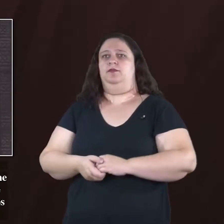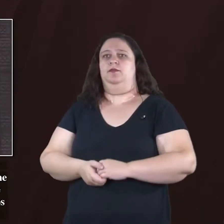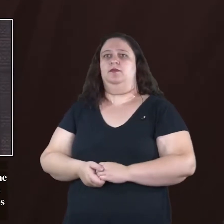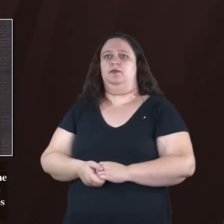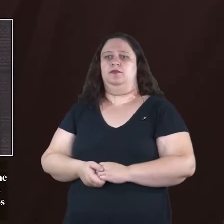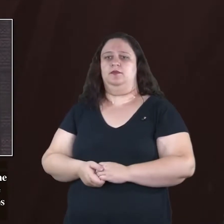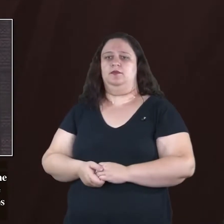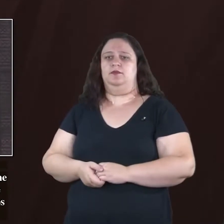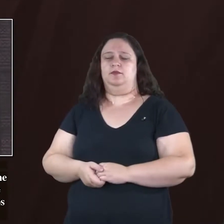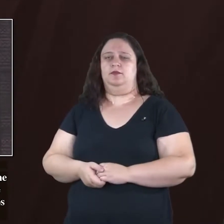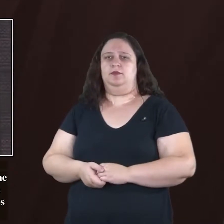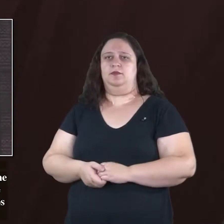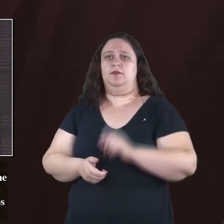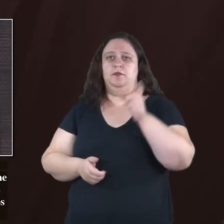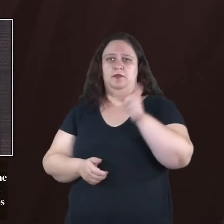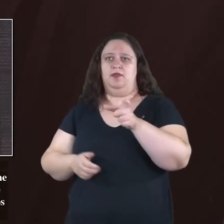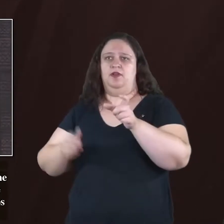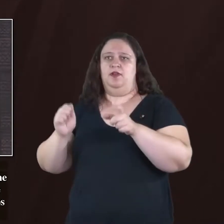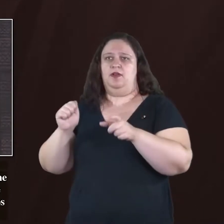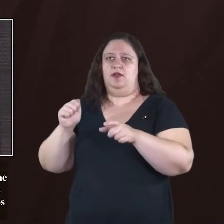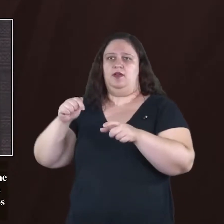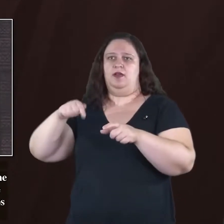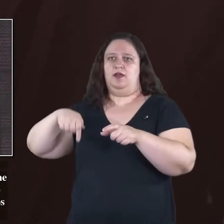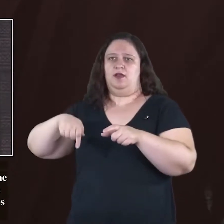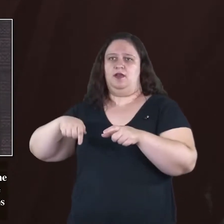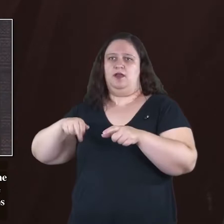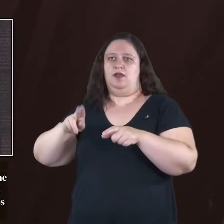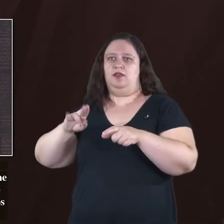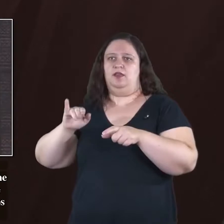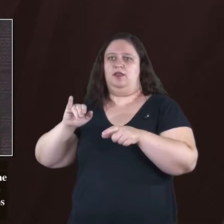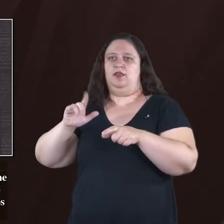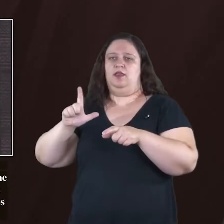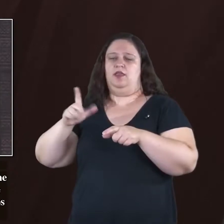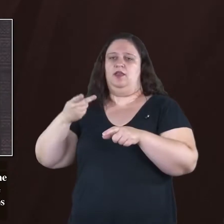Os aguilhões eram uma vara,